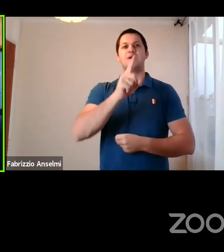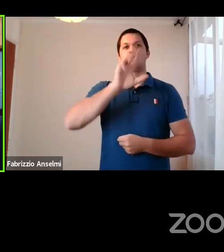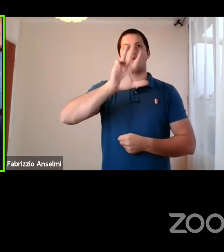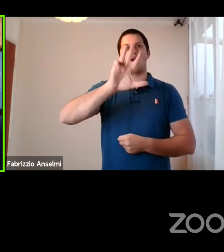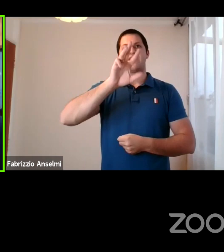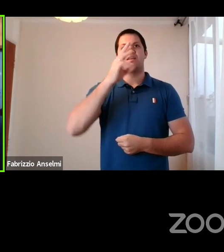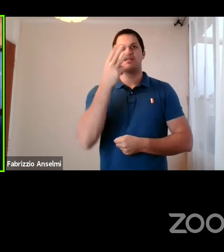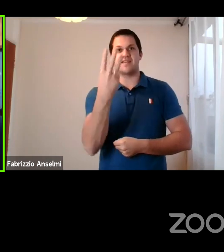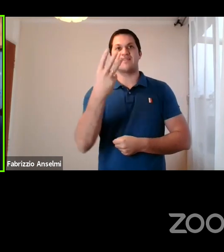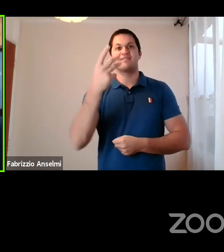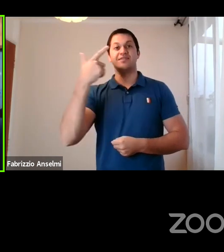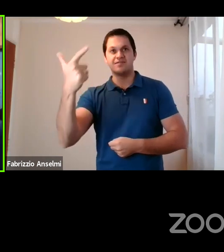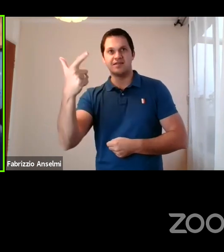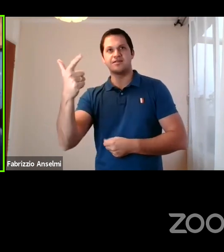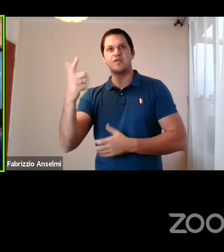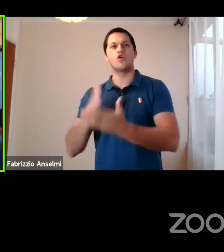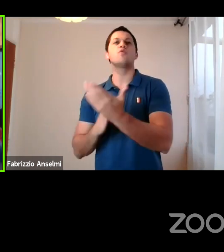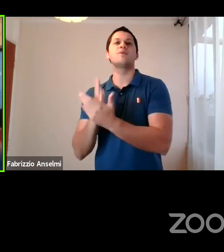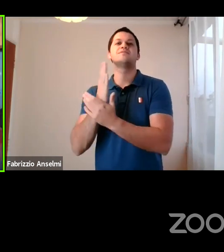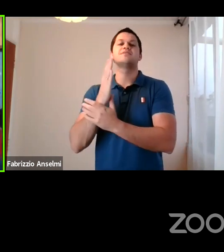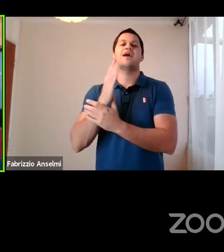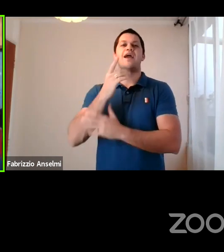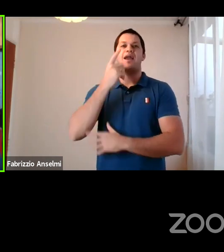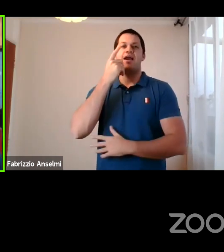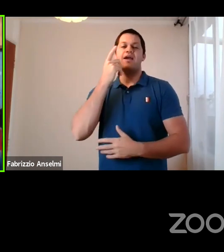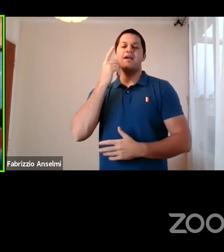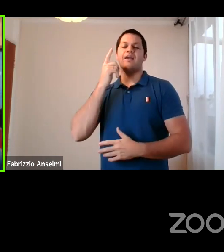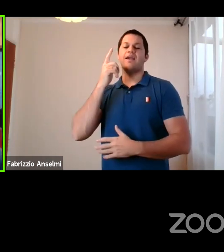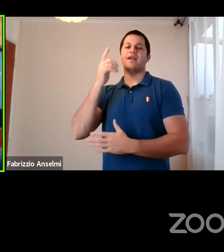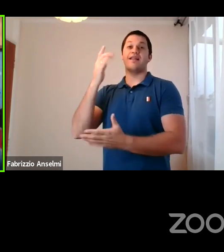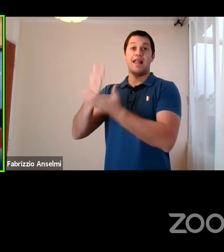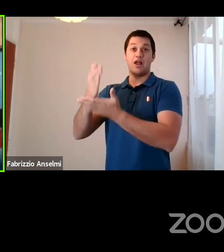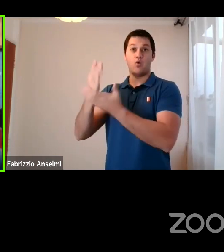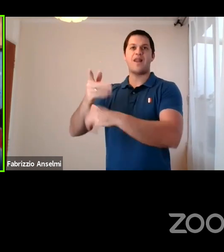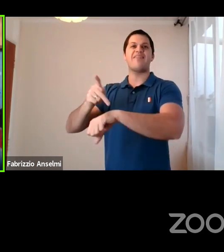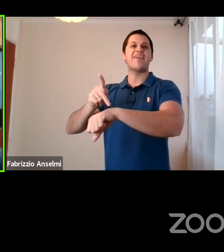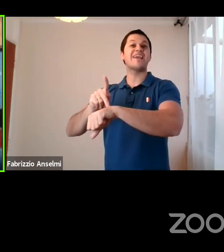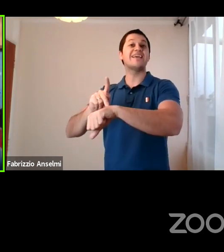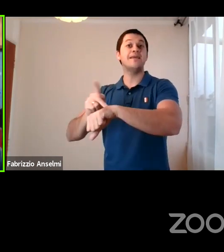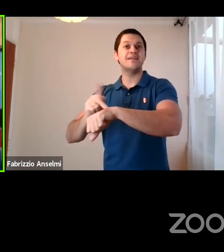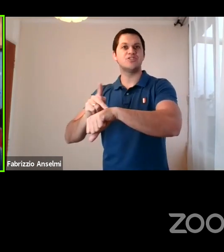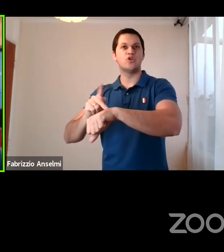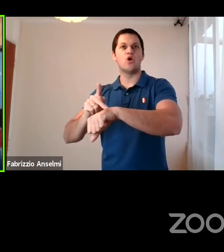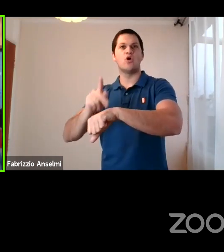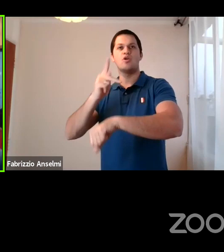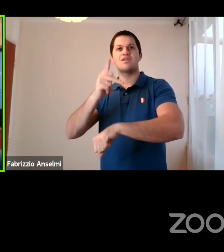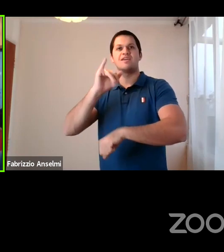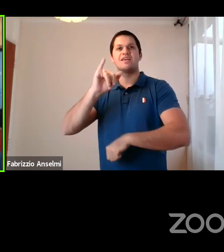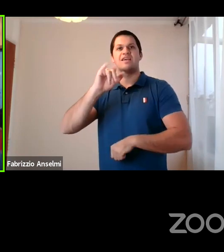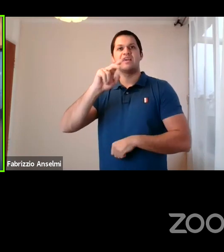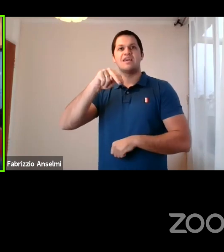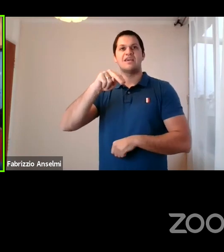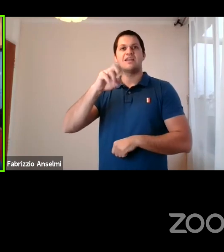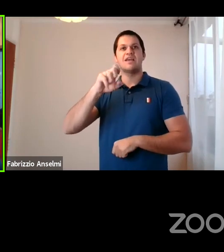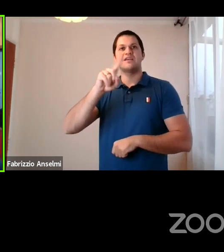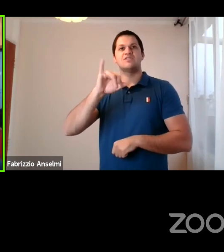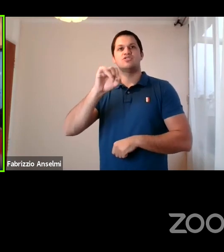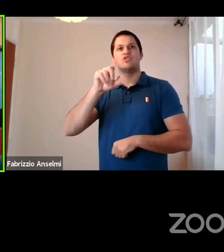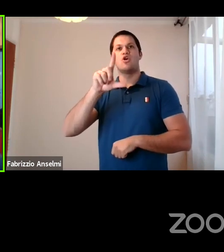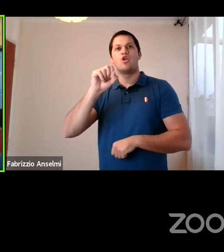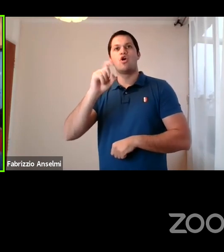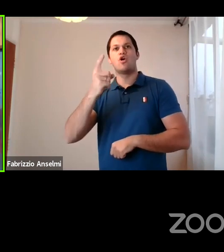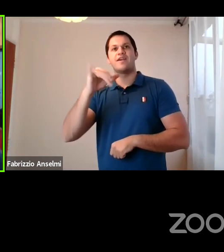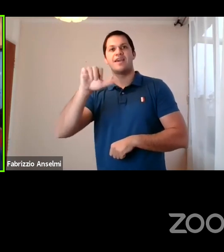en Argentina. ¿Dónde entramos nosotros entonces a interactuar con ellos? Sabemos que ellos nos llevan